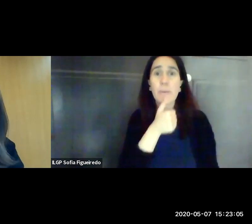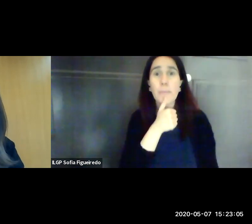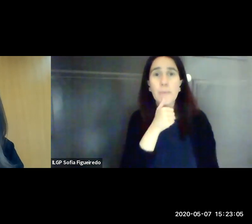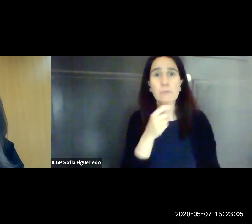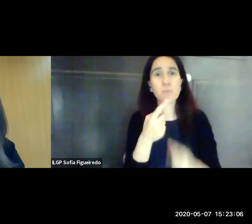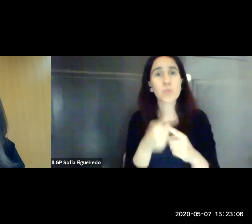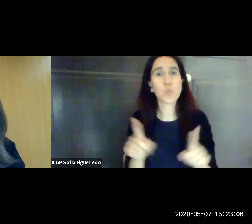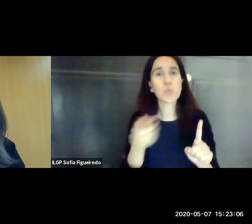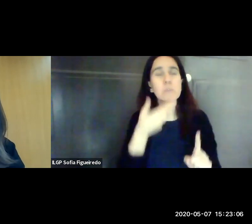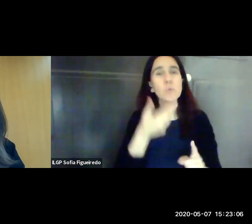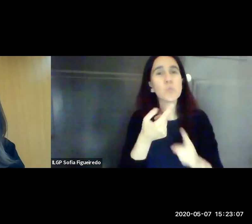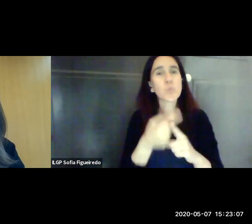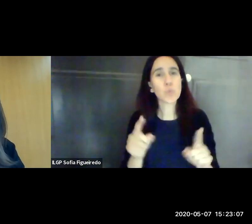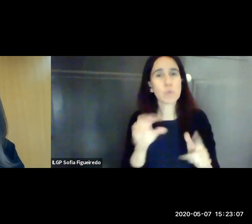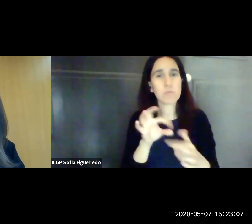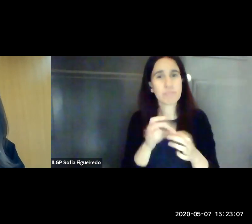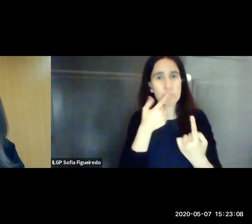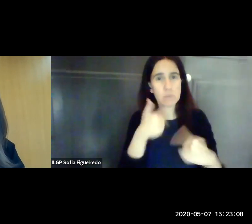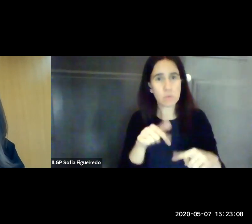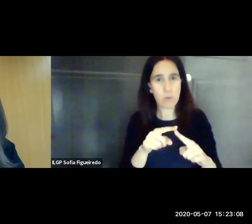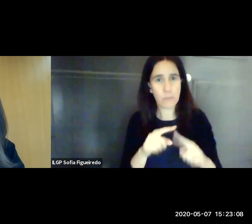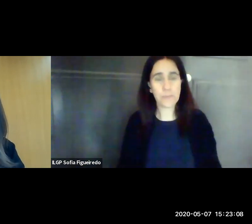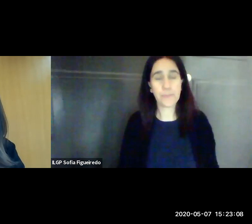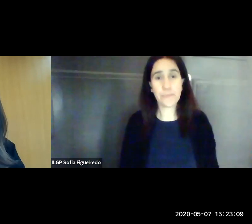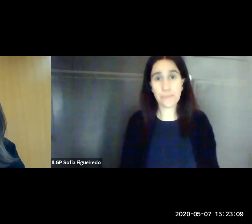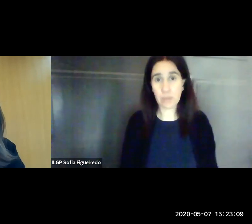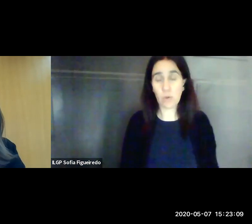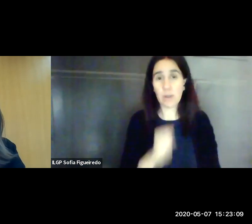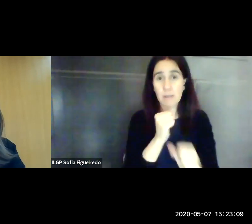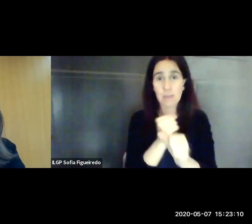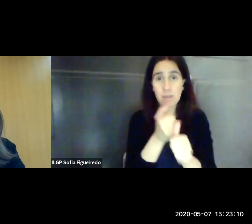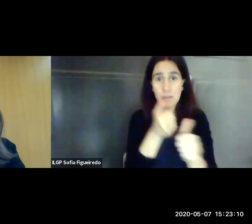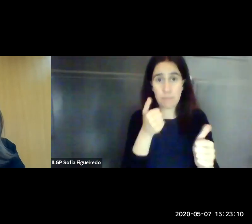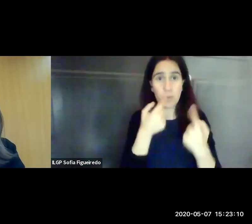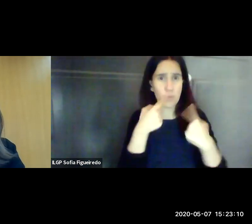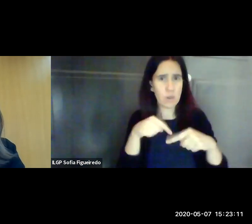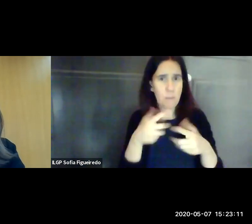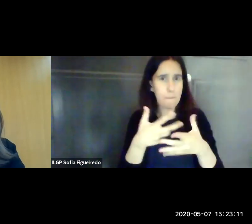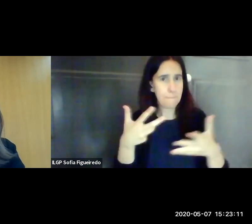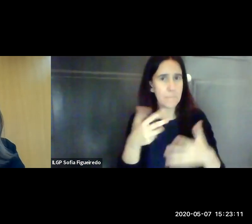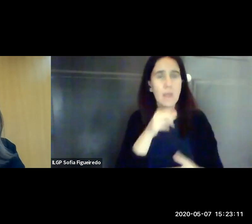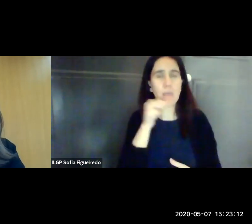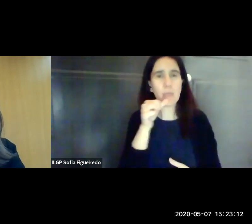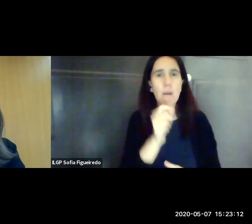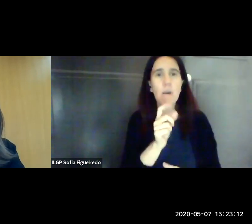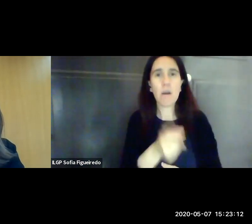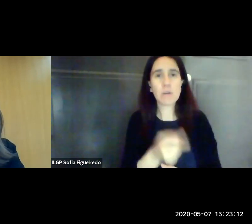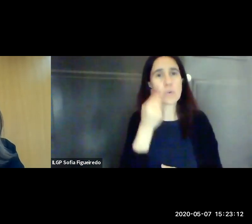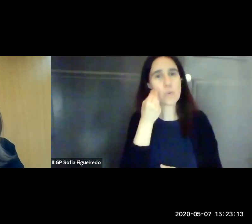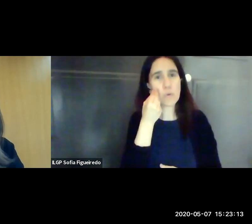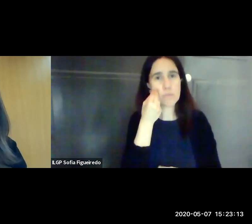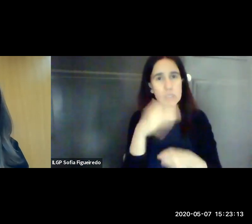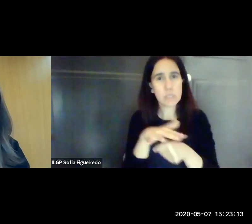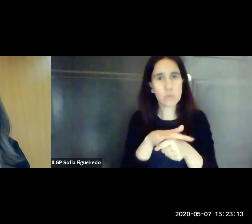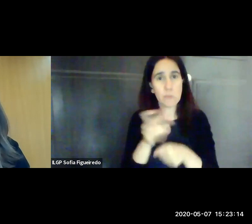diferente e uma experiência diferente de reuniões. Muitas das reuniões em ambiente de teletrabalho processam-se em situações como